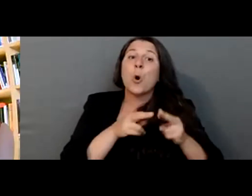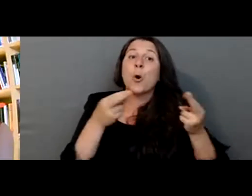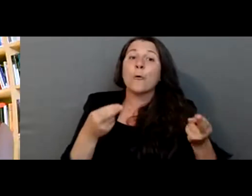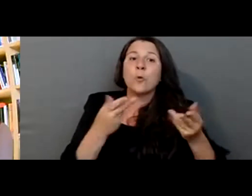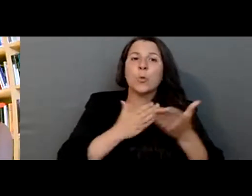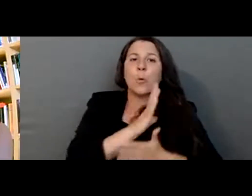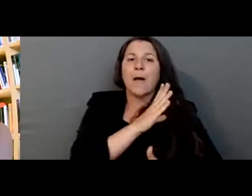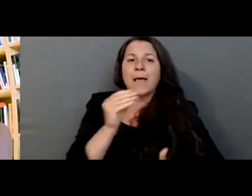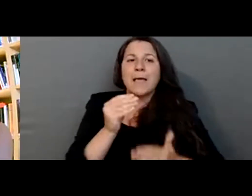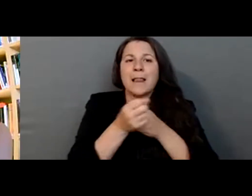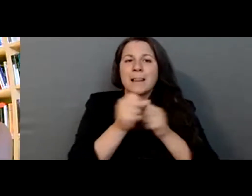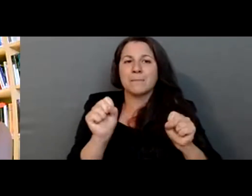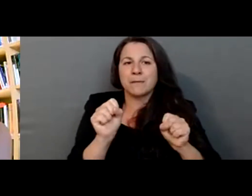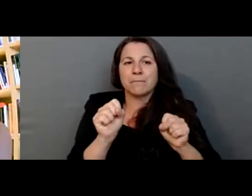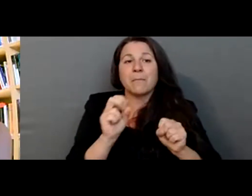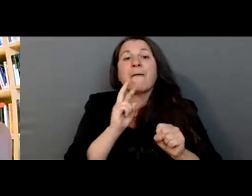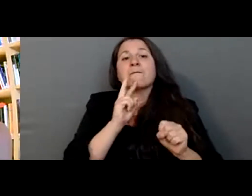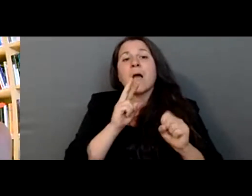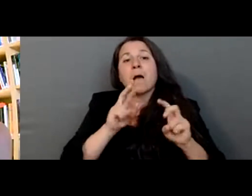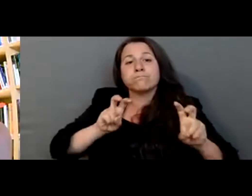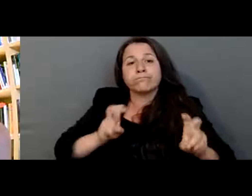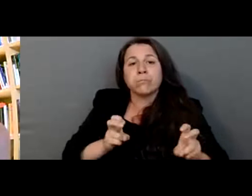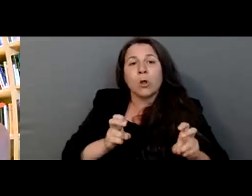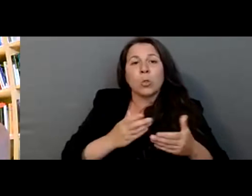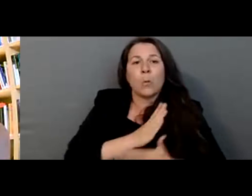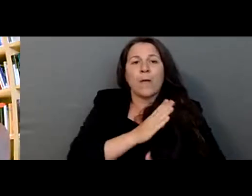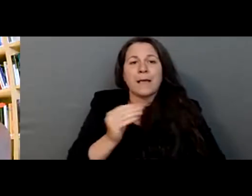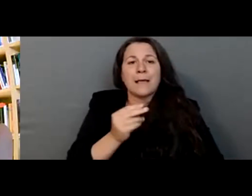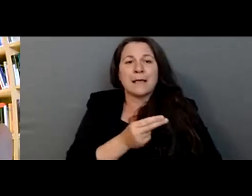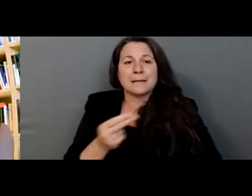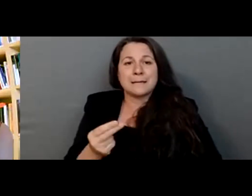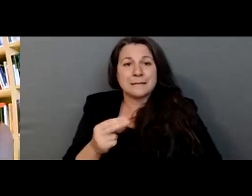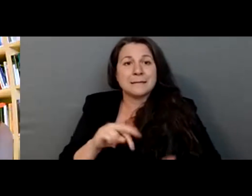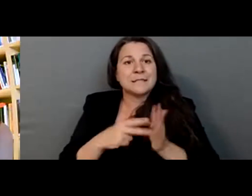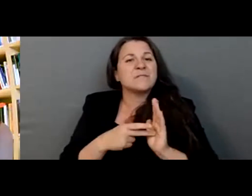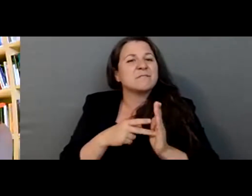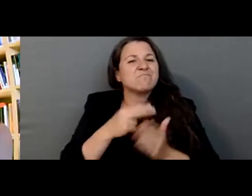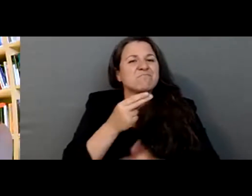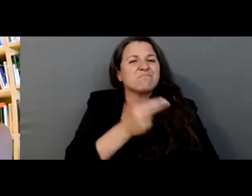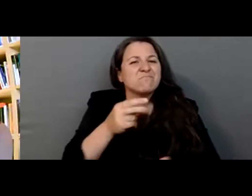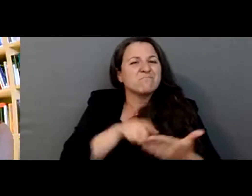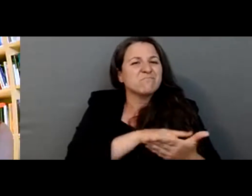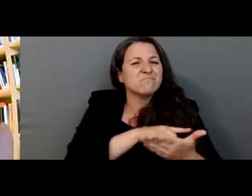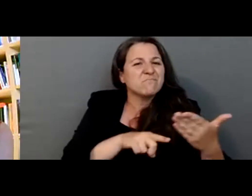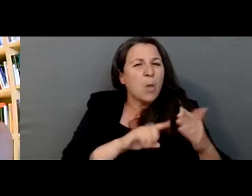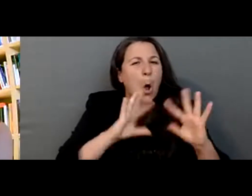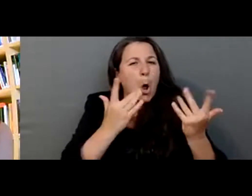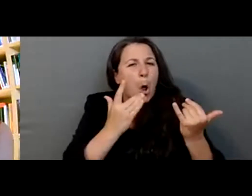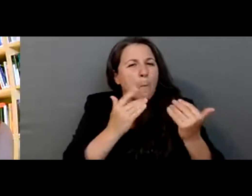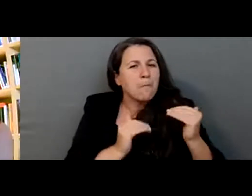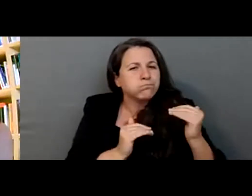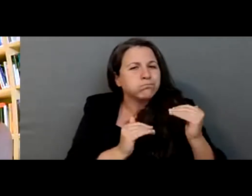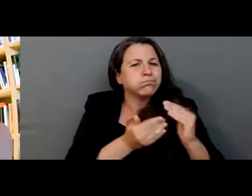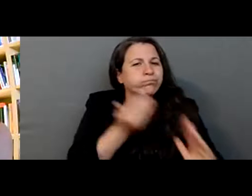est Droits et handicap, historique des luttes, capacitisme et stratégie d'égalité. Vous verrez que la